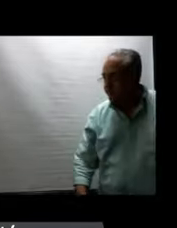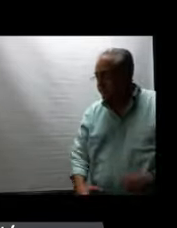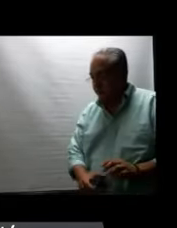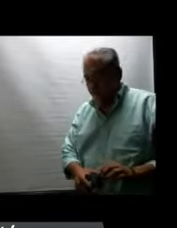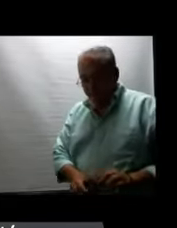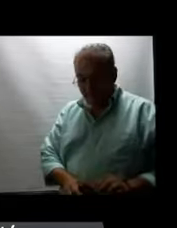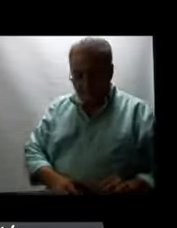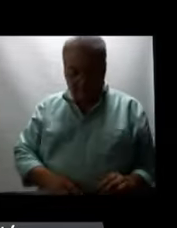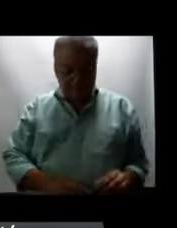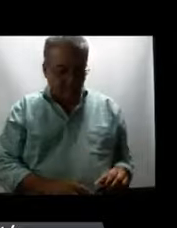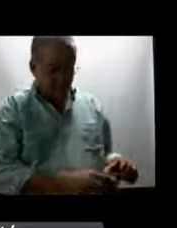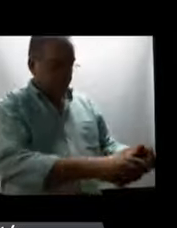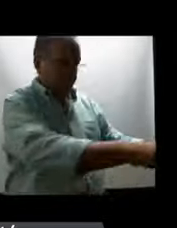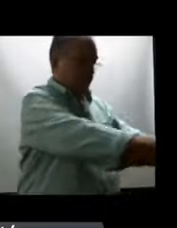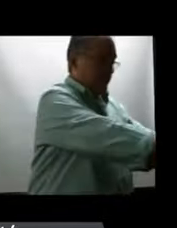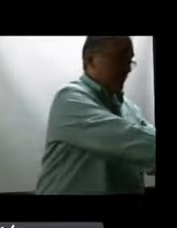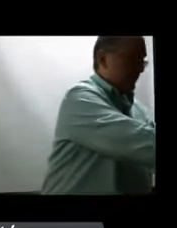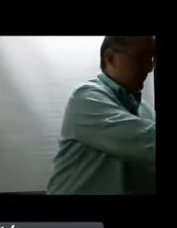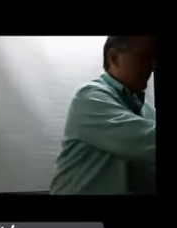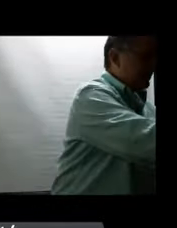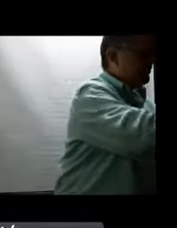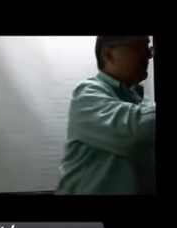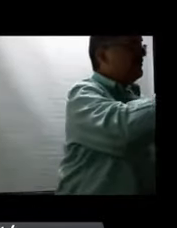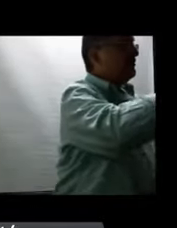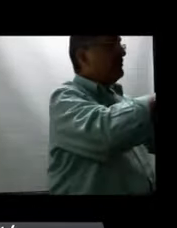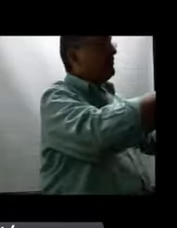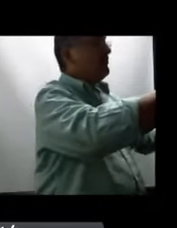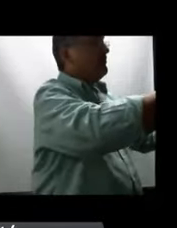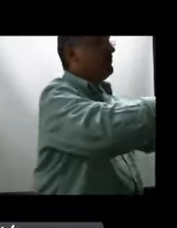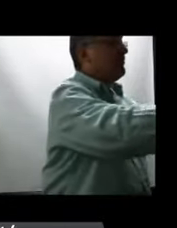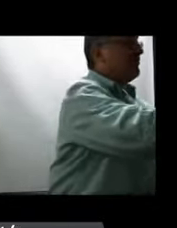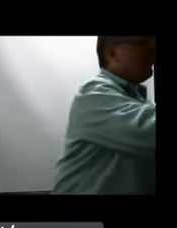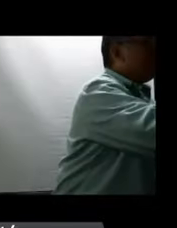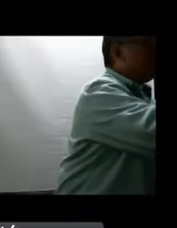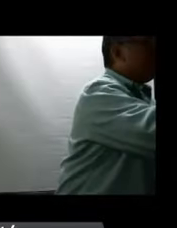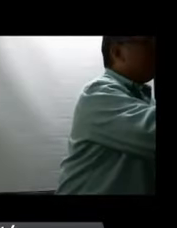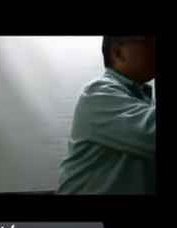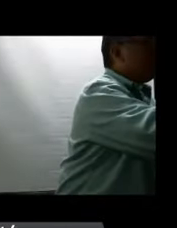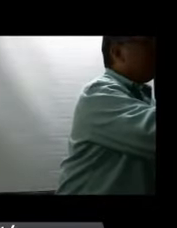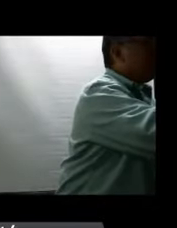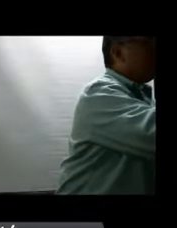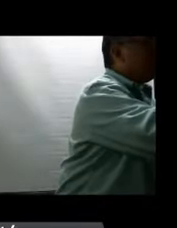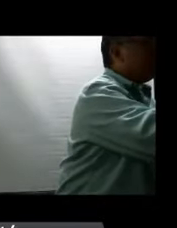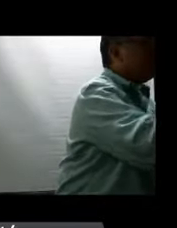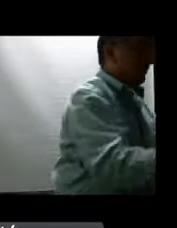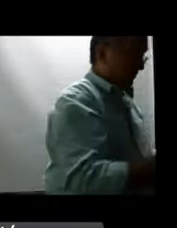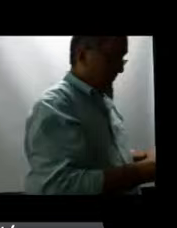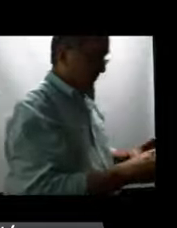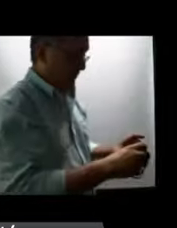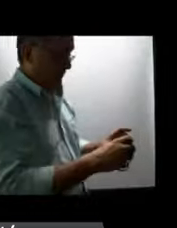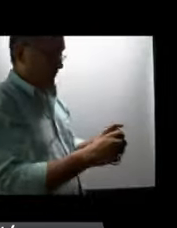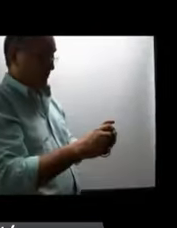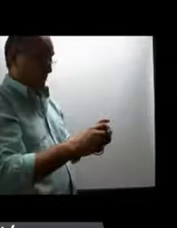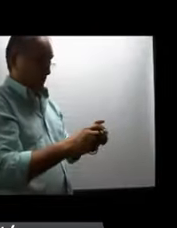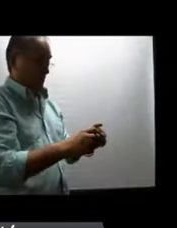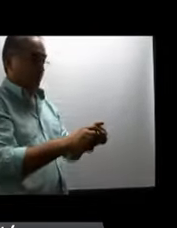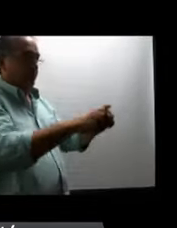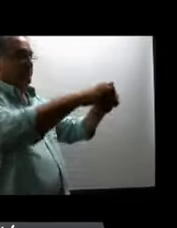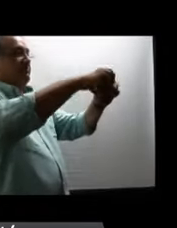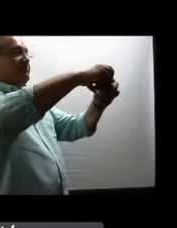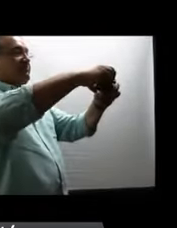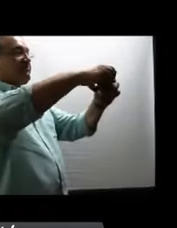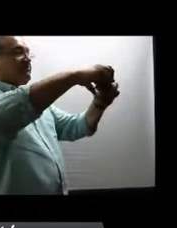tu Fruteri favorito. Nosotros en Artefusión vamos a Fruteri. La máxima experiencia en frutas y chocolate. Ve tú